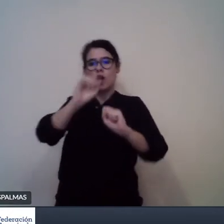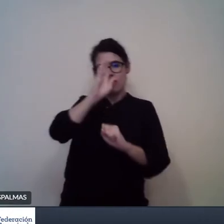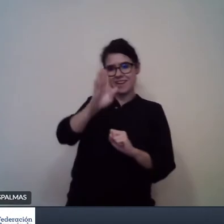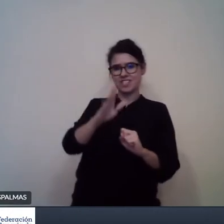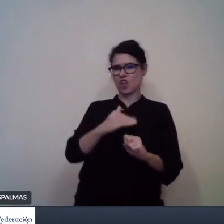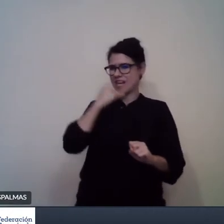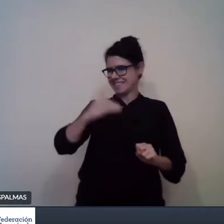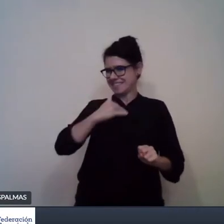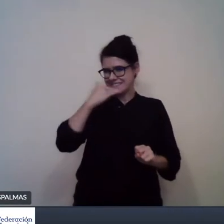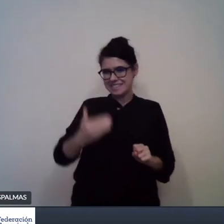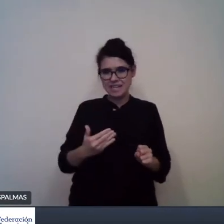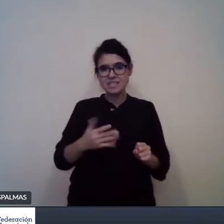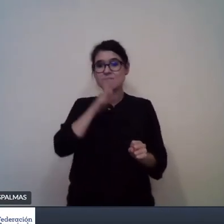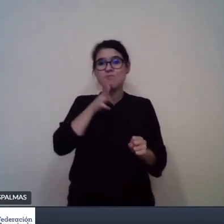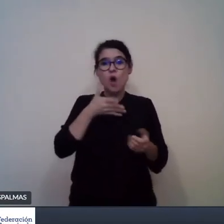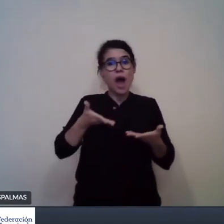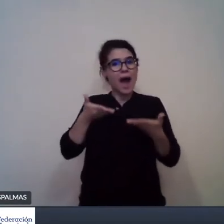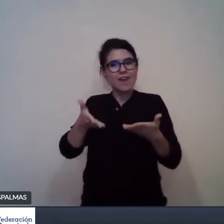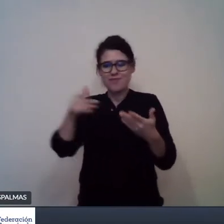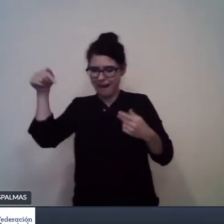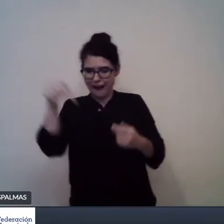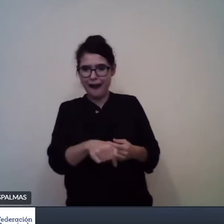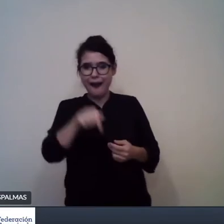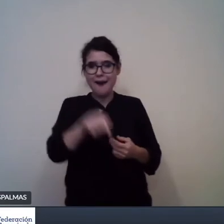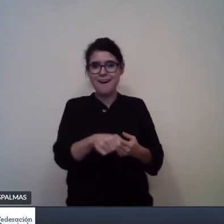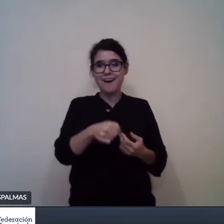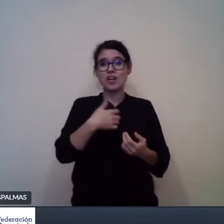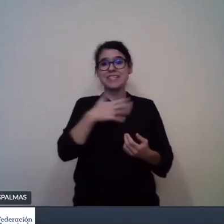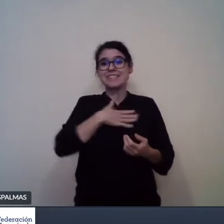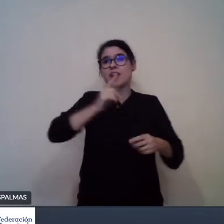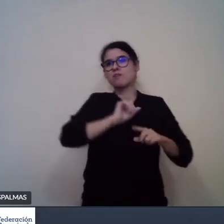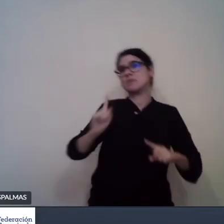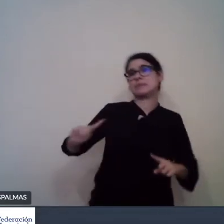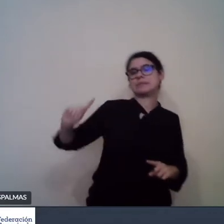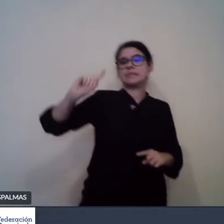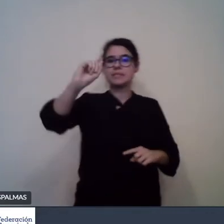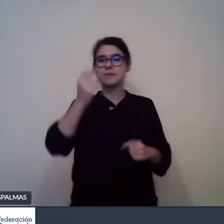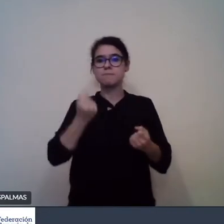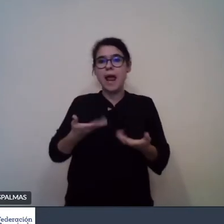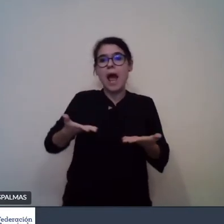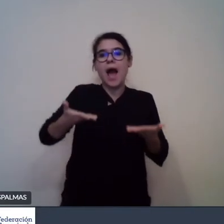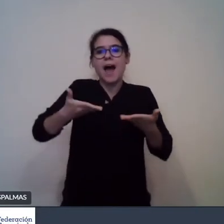Aquí la ayuda está muy abajo y cuando quiere subir arriba